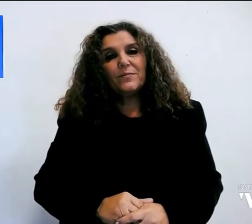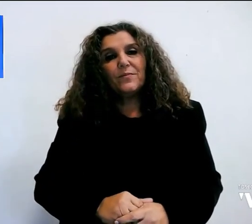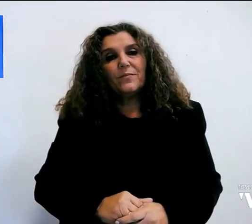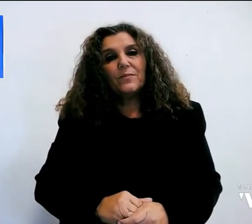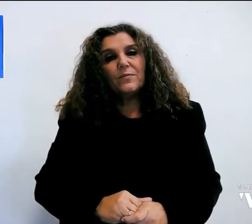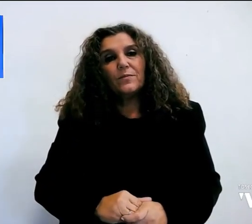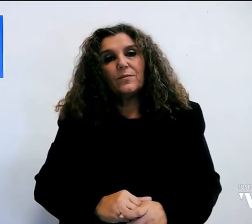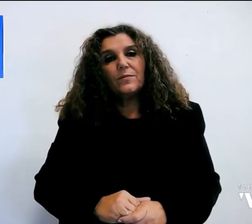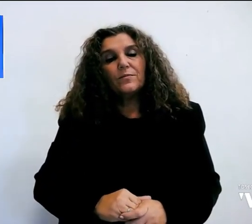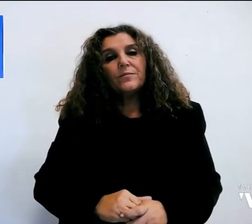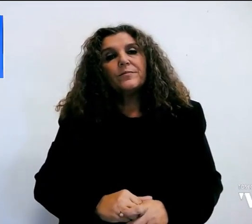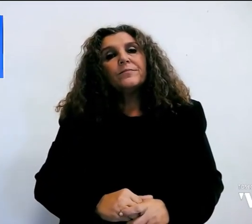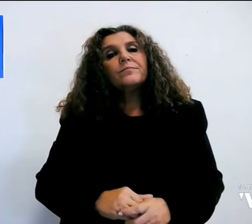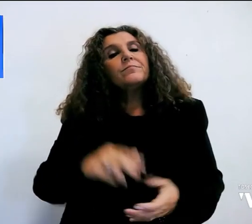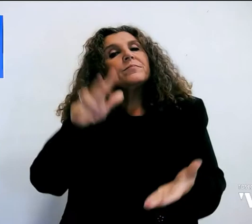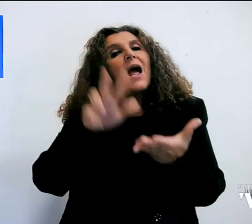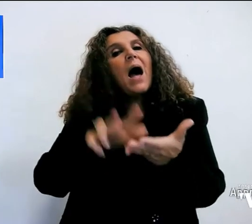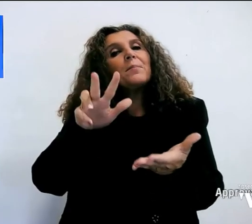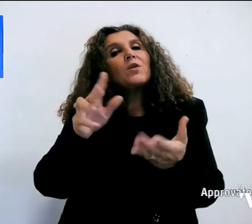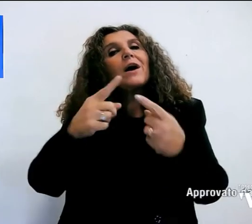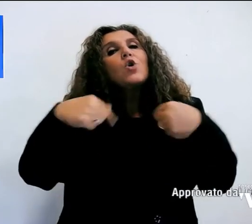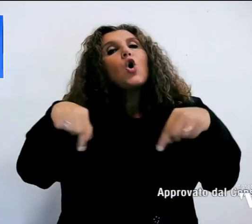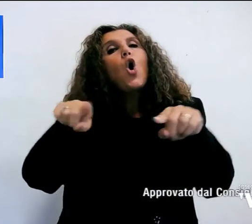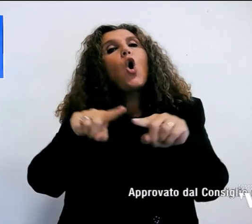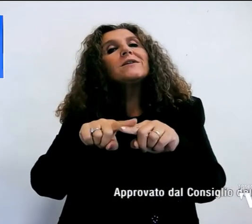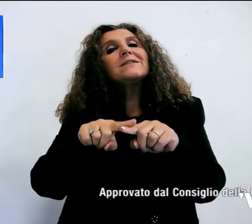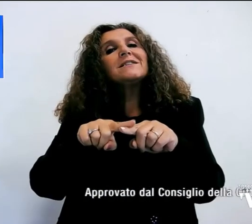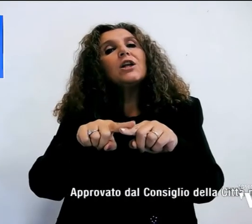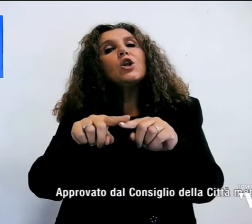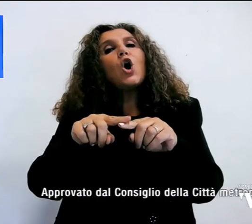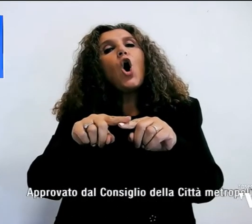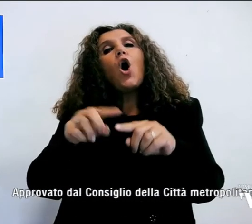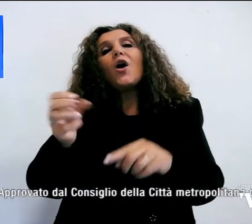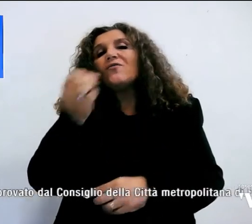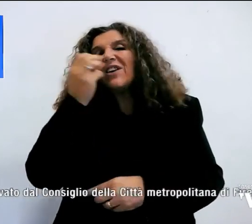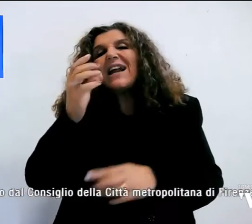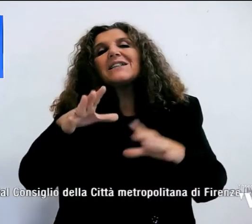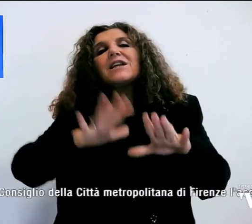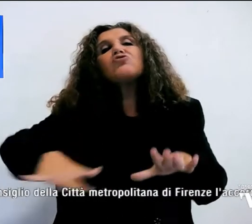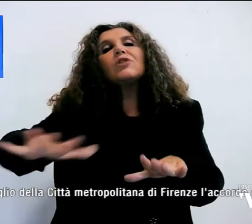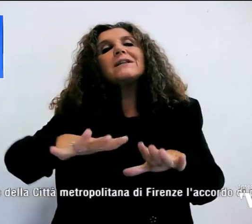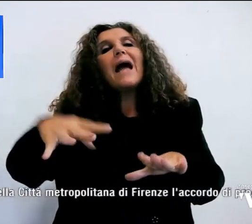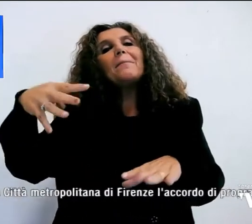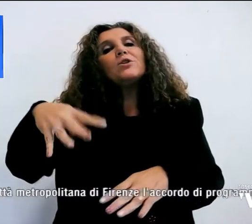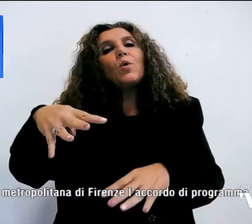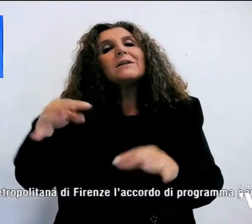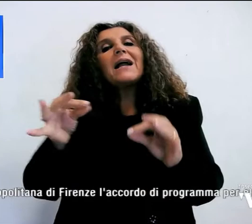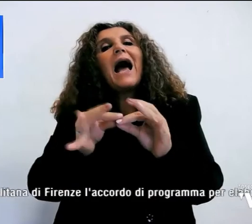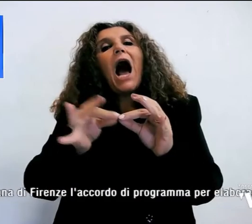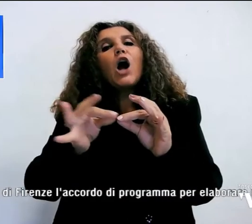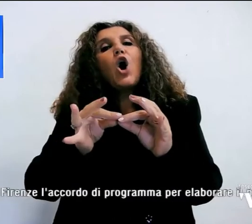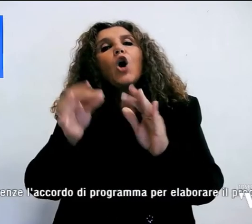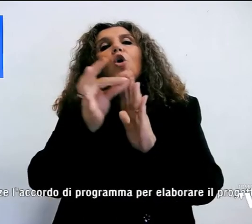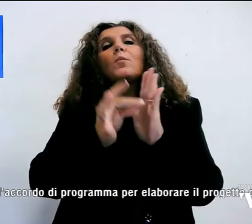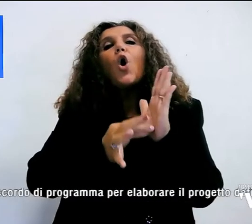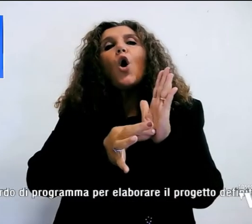Ed è stato approvato dal Consiglio della Città Metropolitana di Firenze l'accordo di programma per il